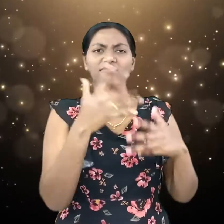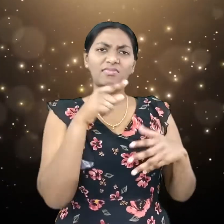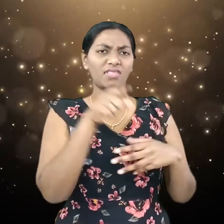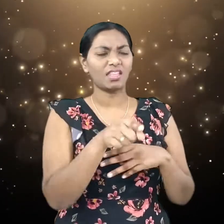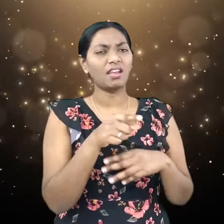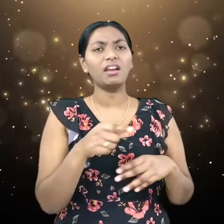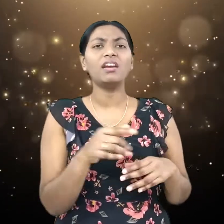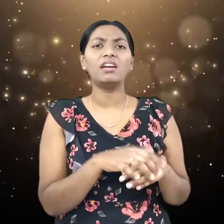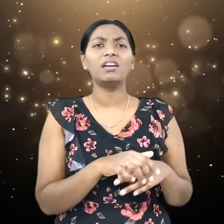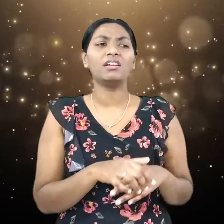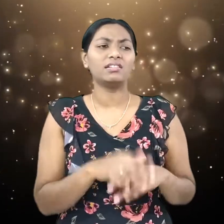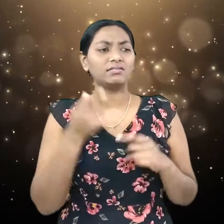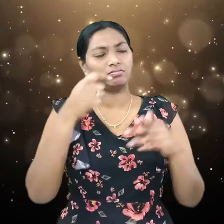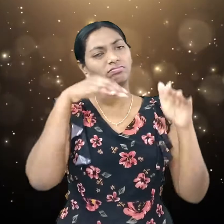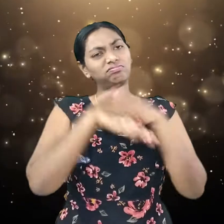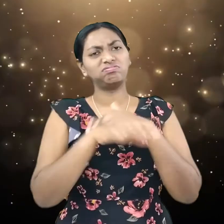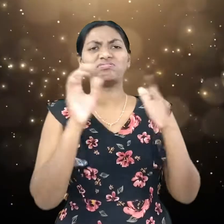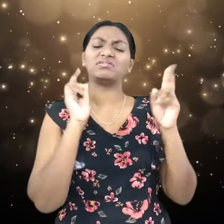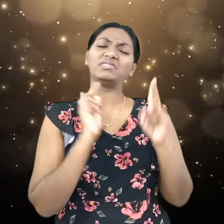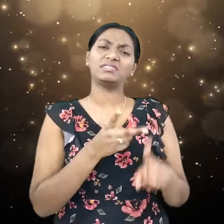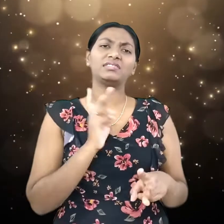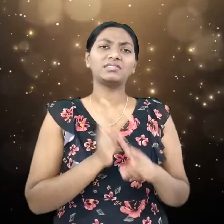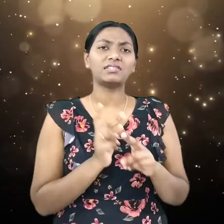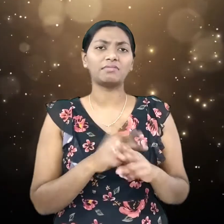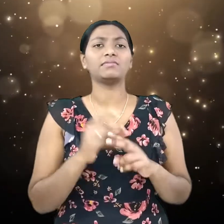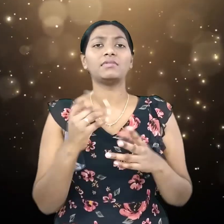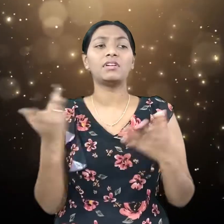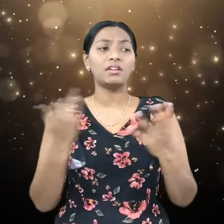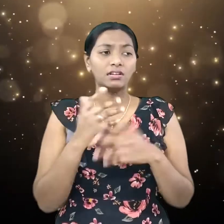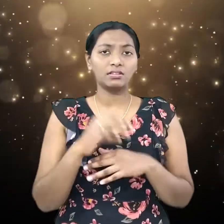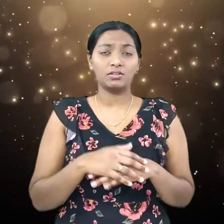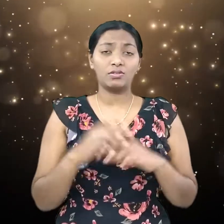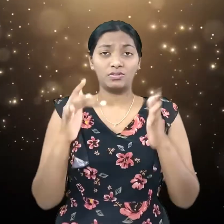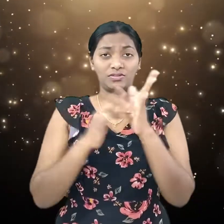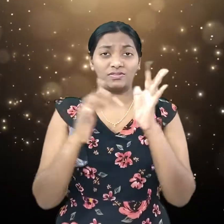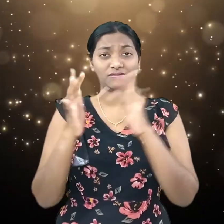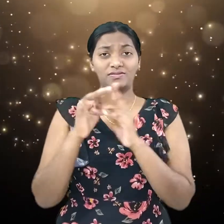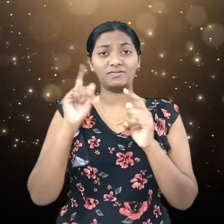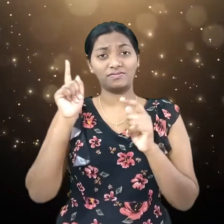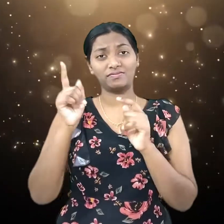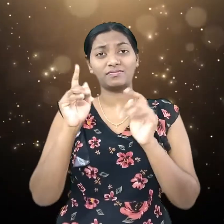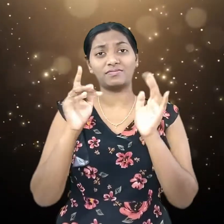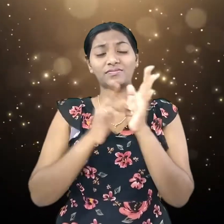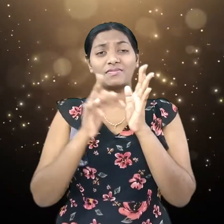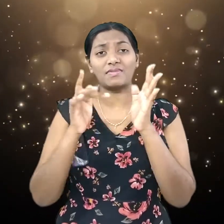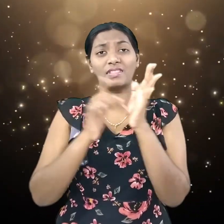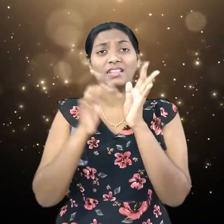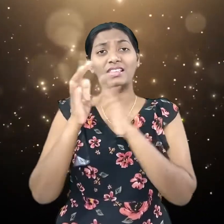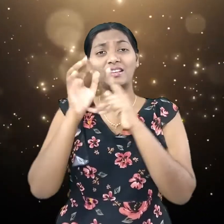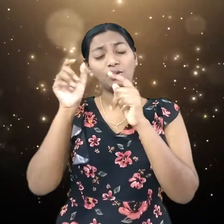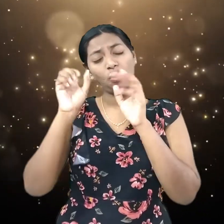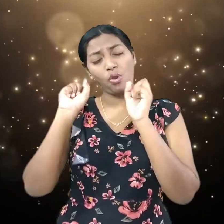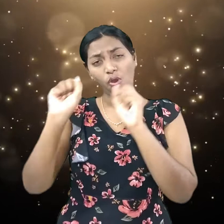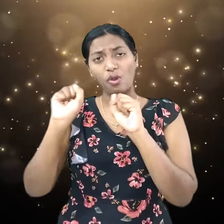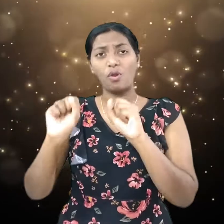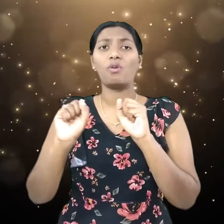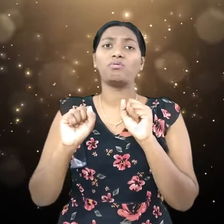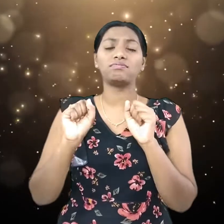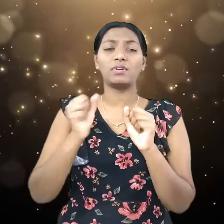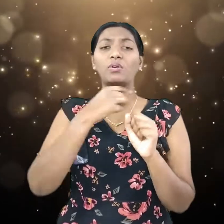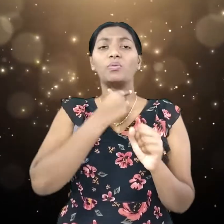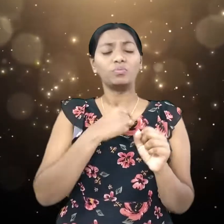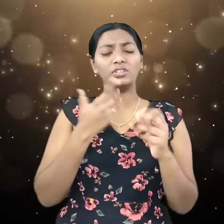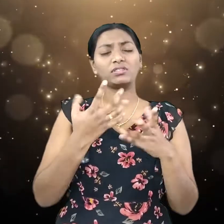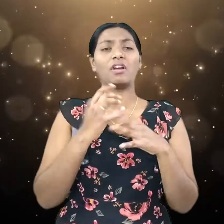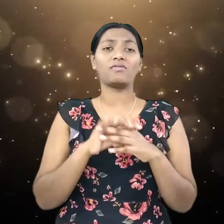जो परमेश्वर का प्रतिरूप है उसके तेजो में सुसमाचार का प्रकाश उन पर न चमके। तो हम प्रार्थना करेंगे,